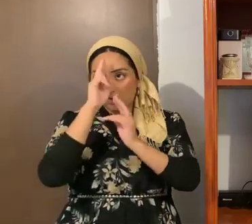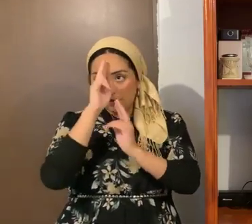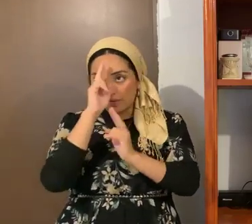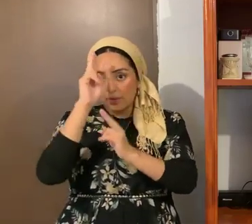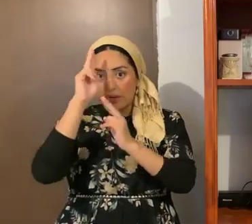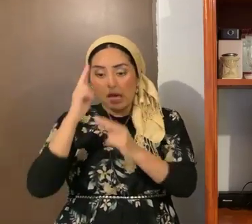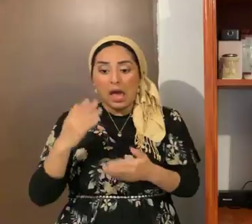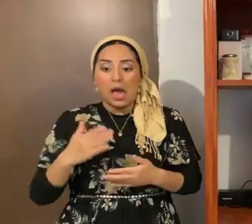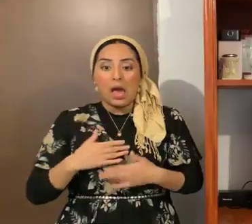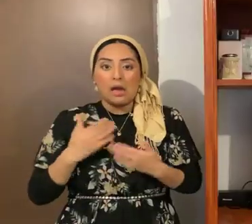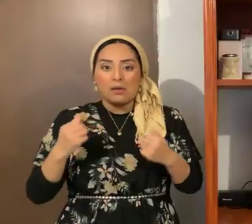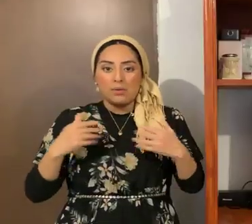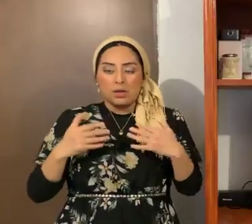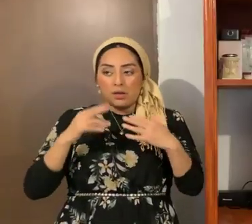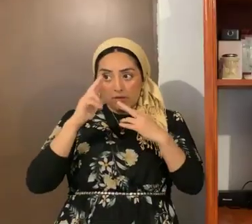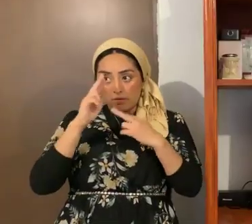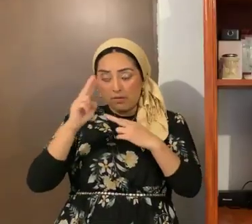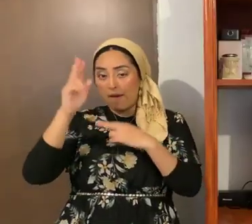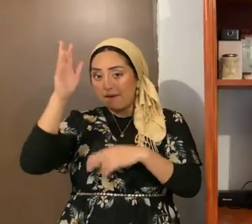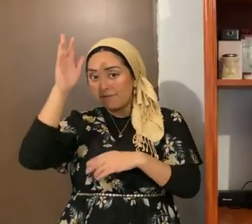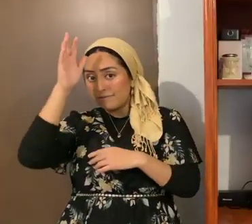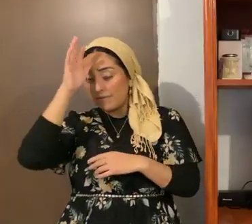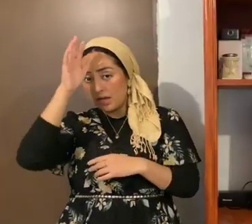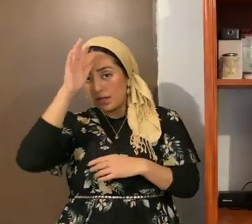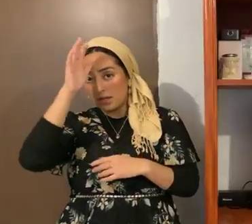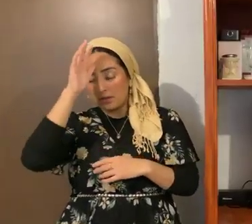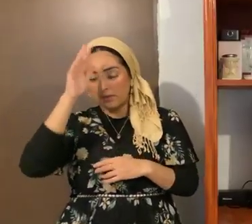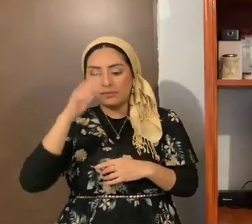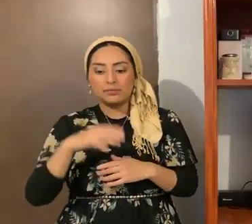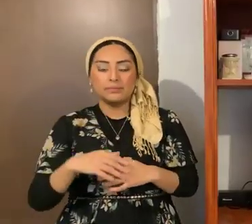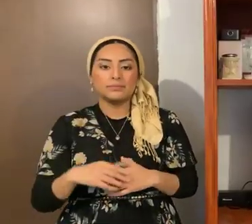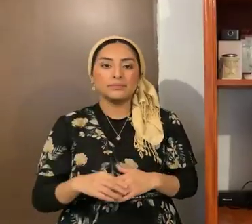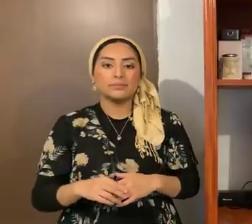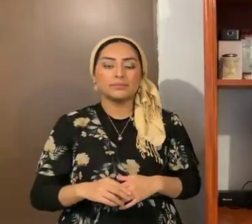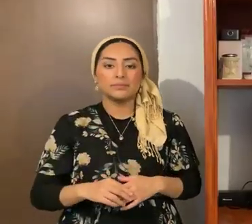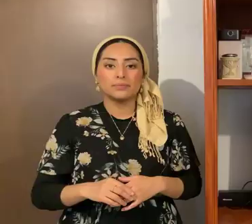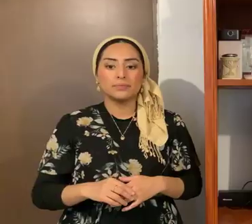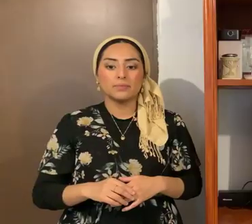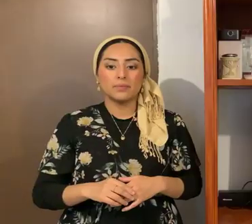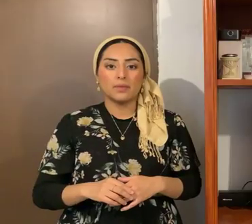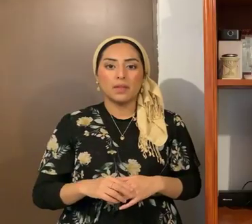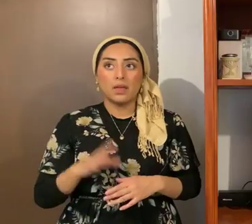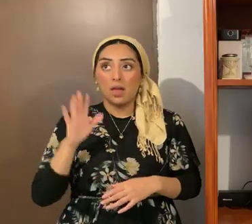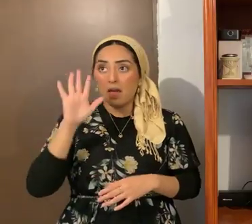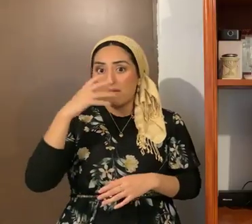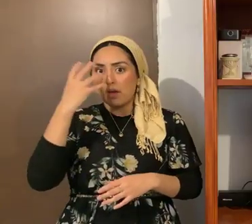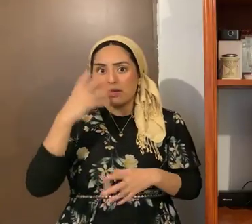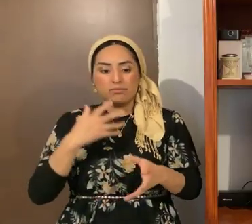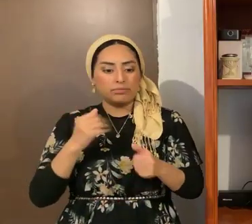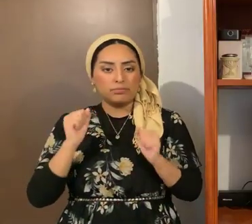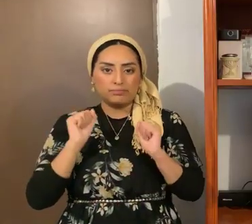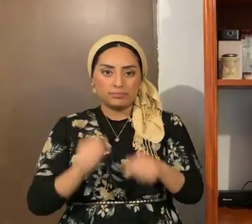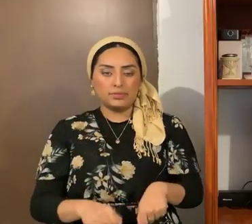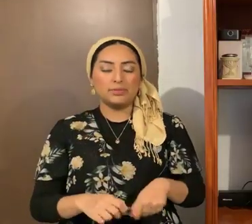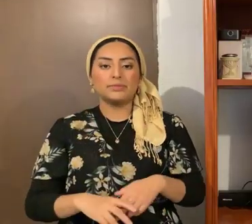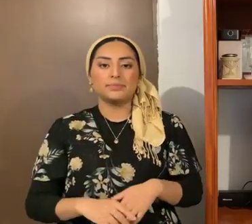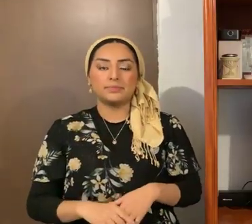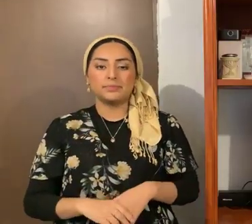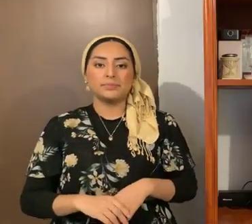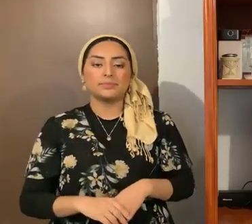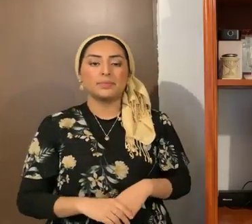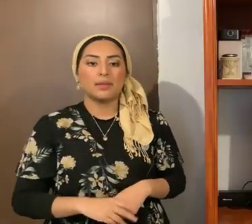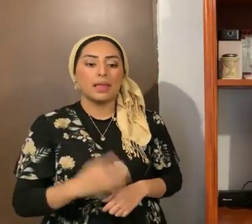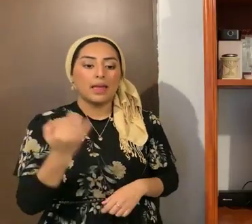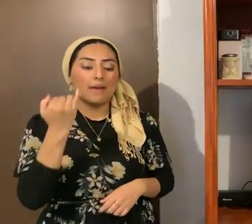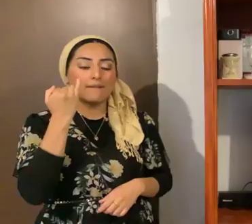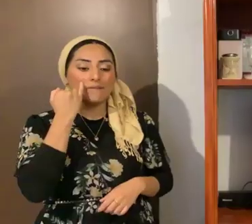con temblor. Honrad al Hijo para que no se enoje y perezcáis en el camino, pues inflama de pronto su ira. Es que